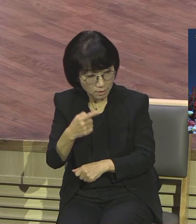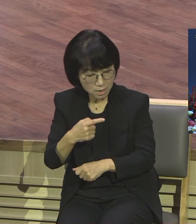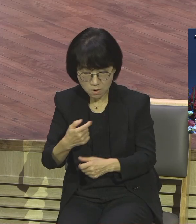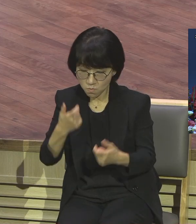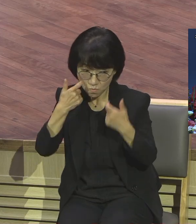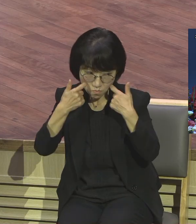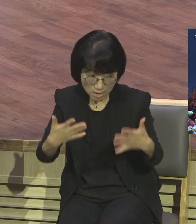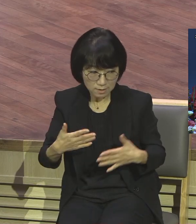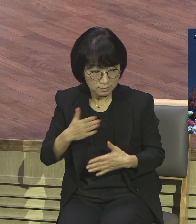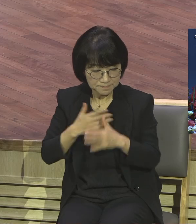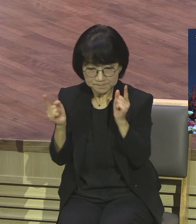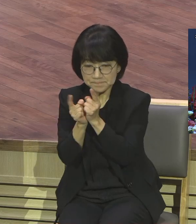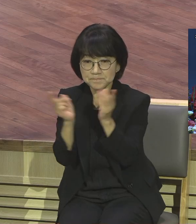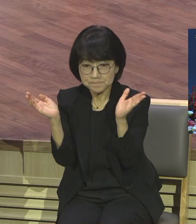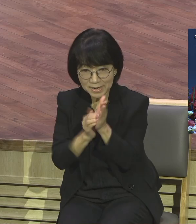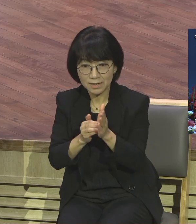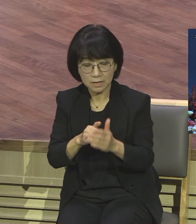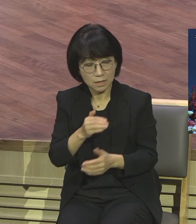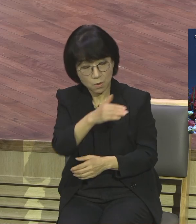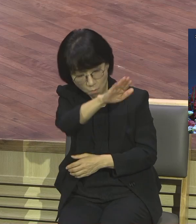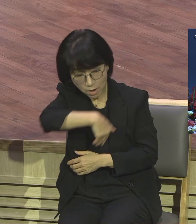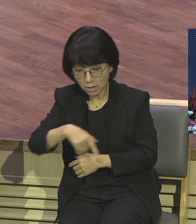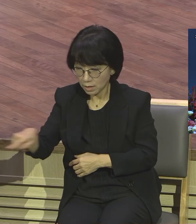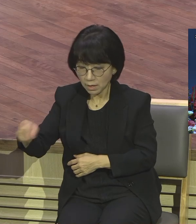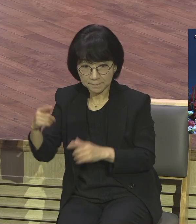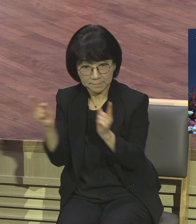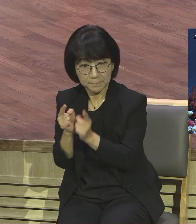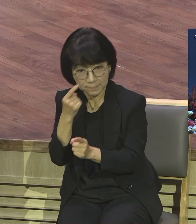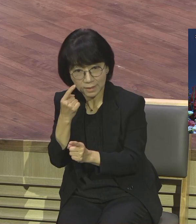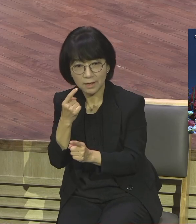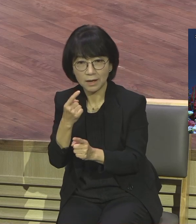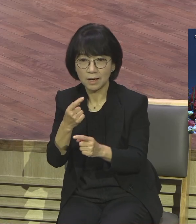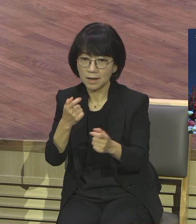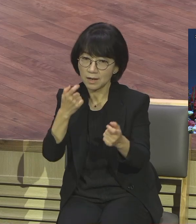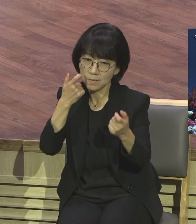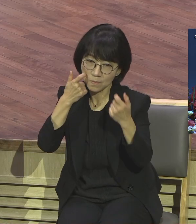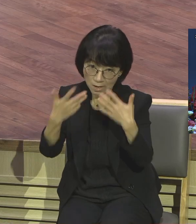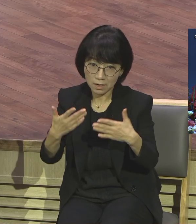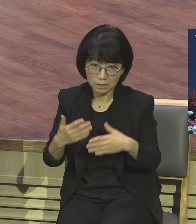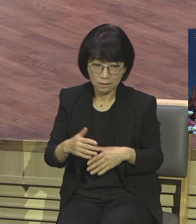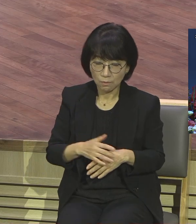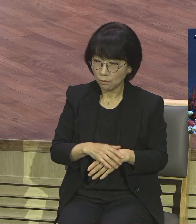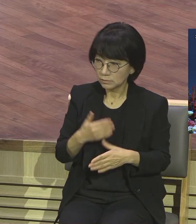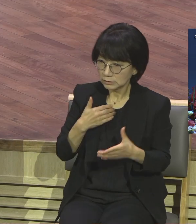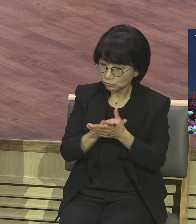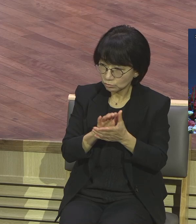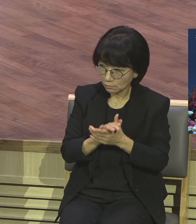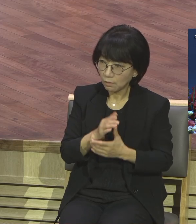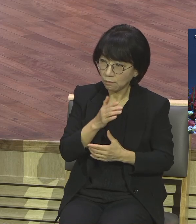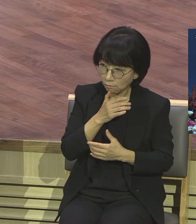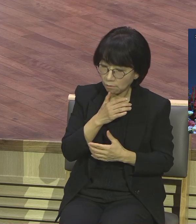찬 빌립의 도전에 바돌로매는 빌립을 따라서 예수님을